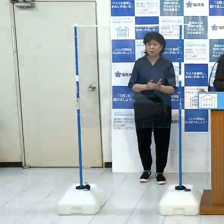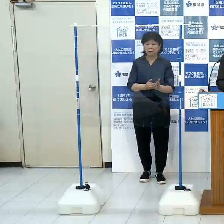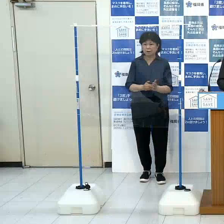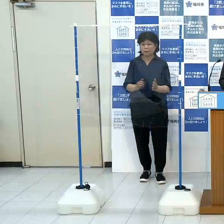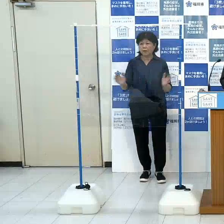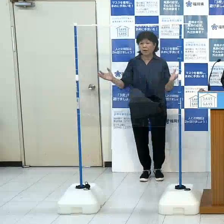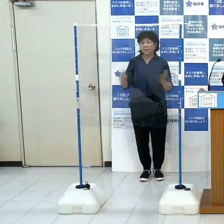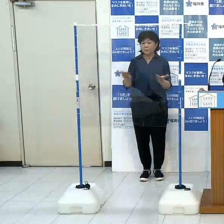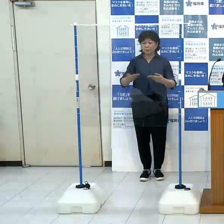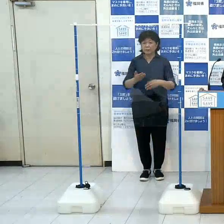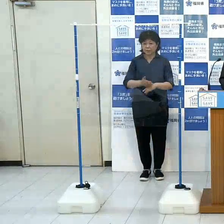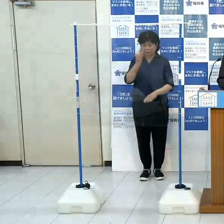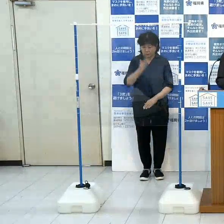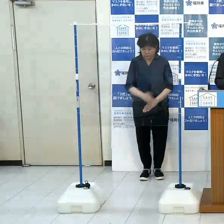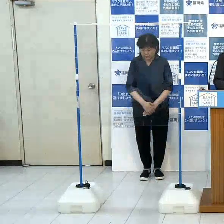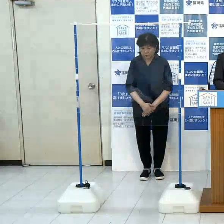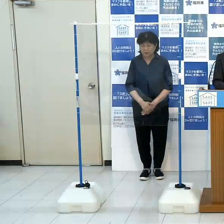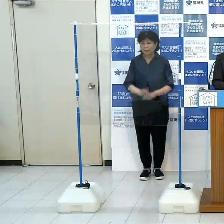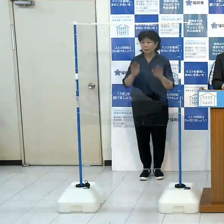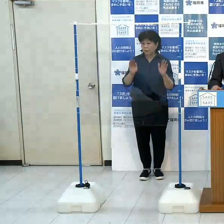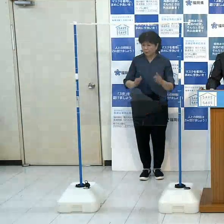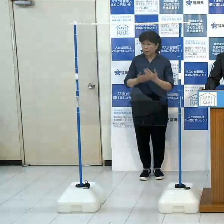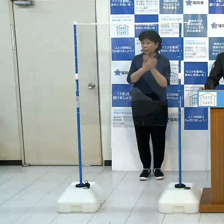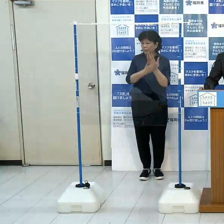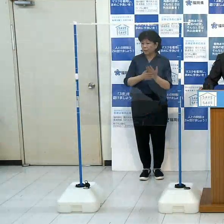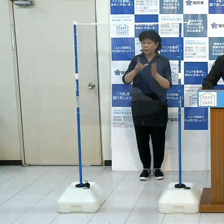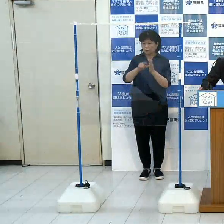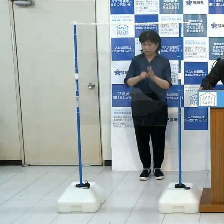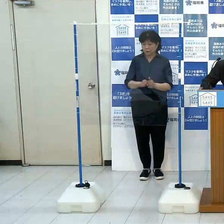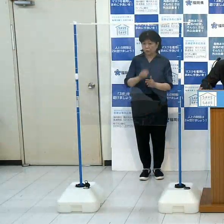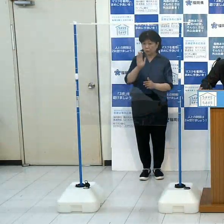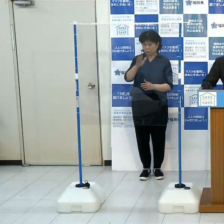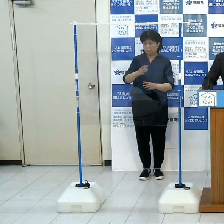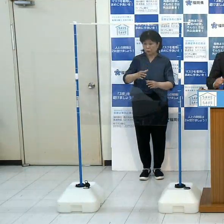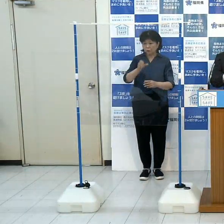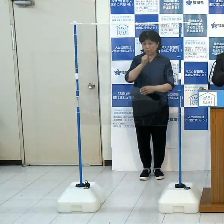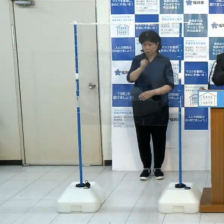遽お集まりいただきましてありがとうございました。今大事な時期ですから何もよろしくお願いします。